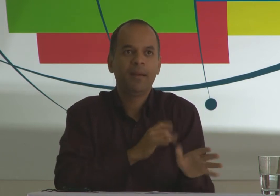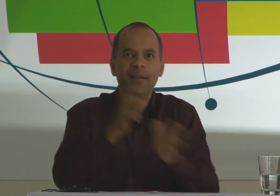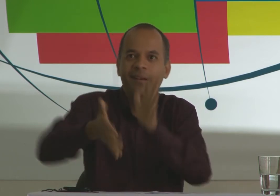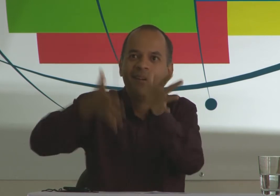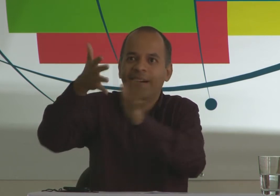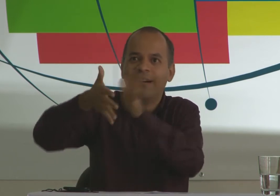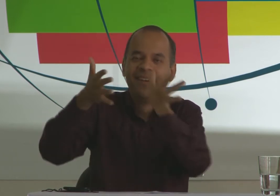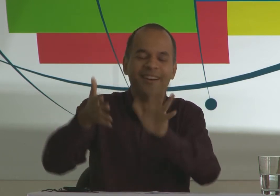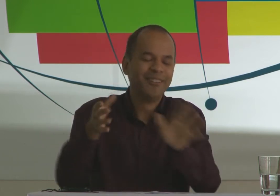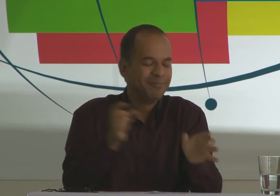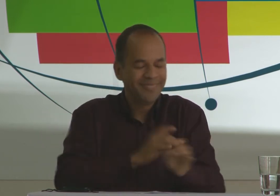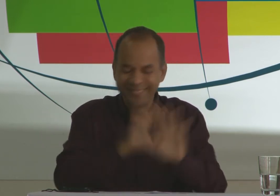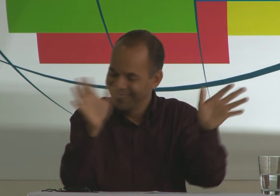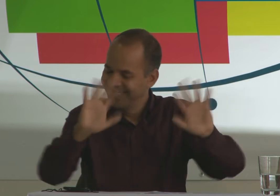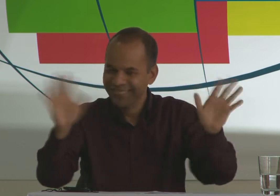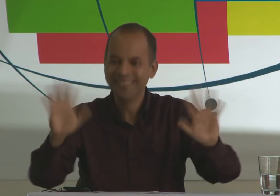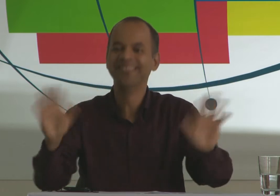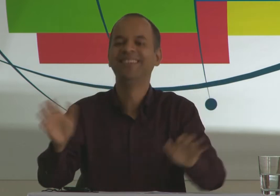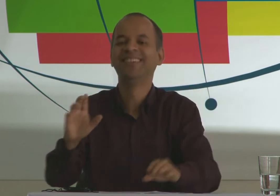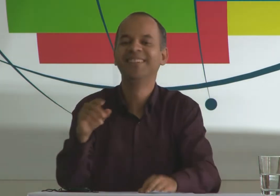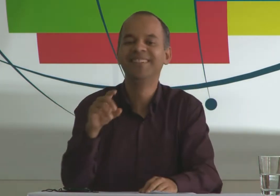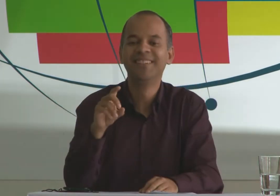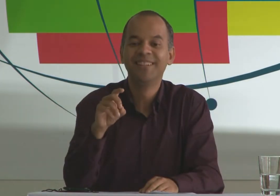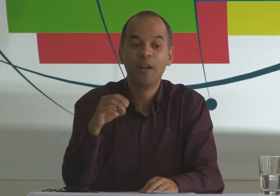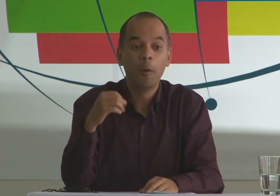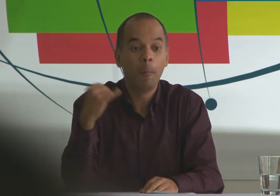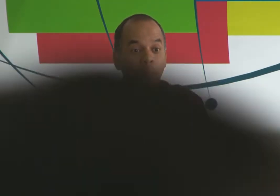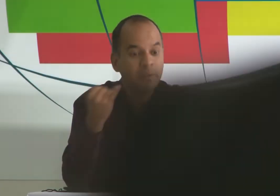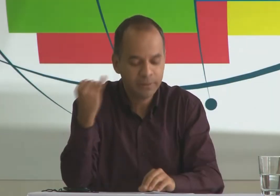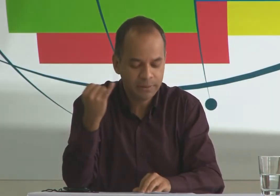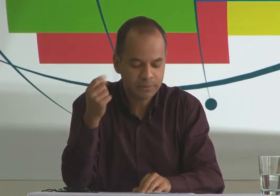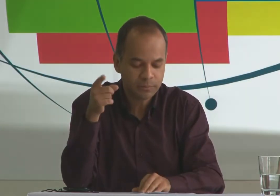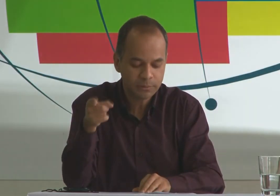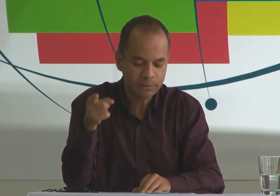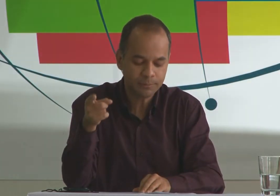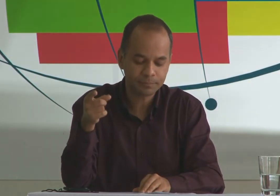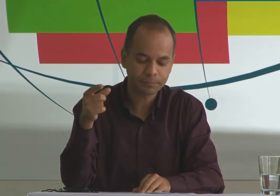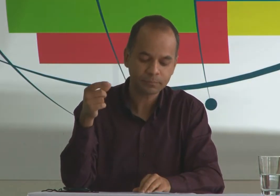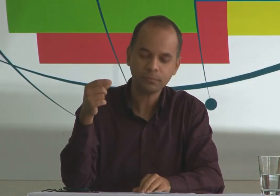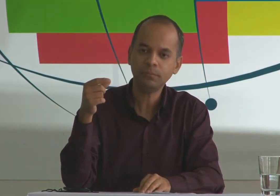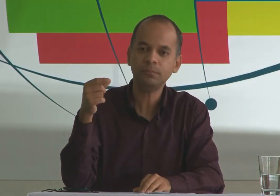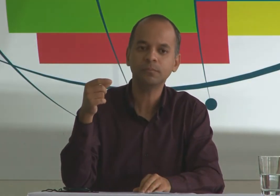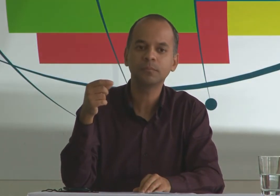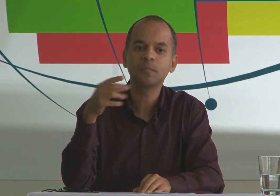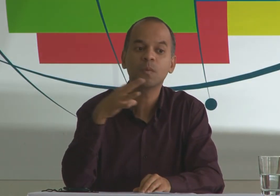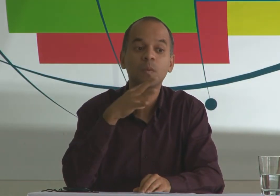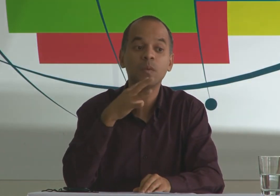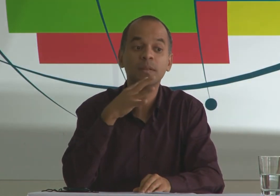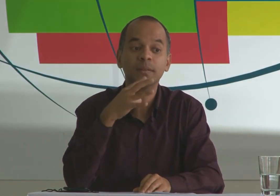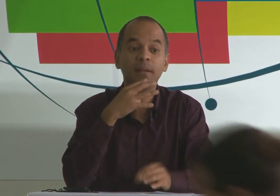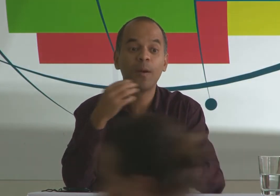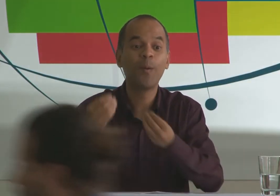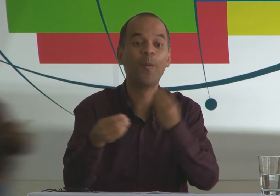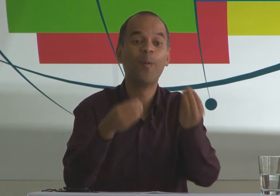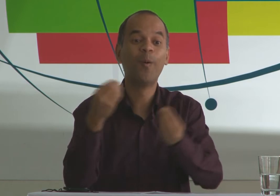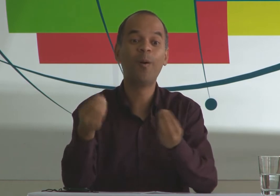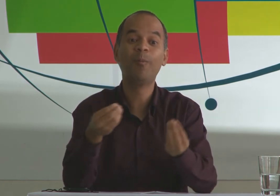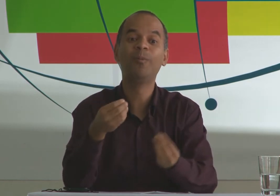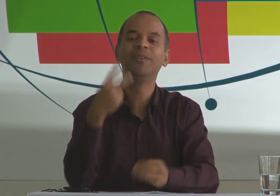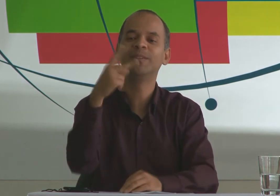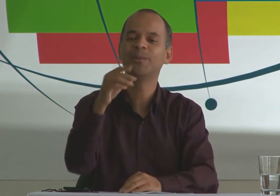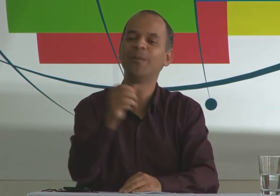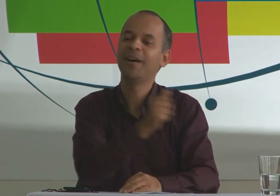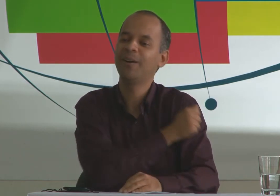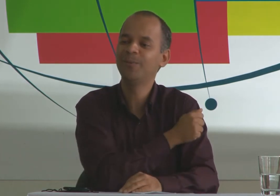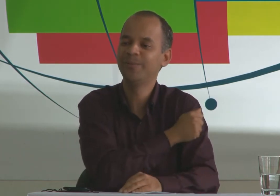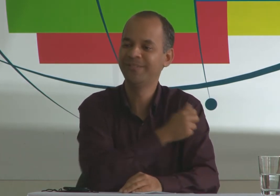é uma questão do esforço, que depende de você pensar, eu vou só sinalizar, olha, não vai ser difícil, não. É importante que vocês se ponham, se prestem a fazer